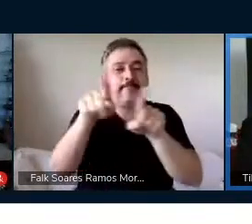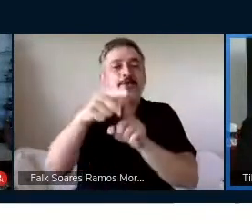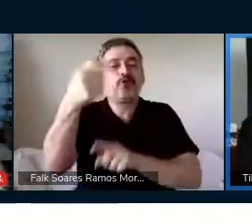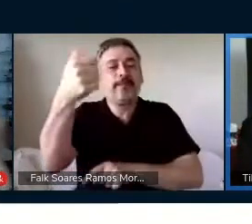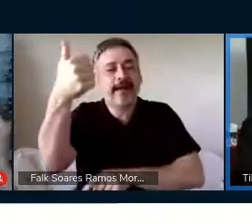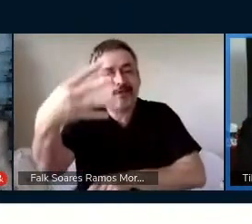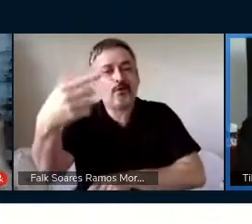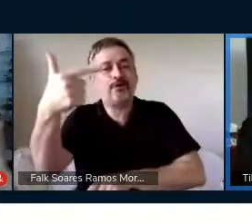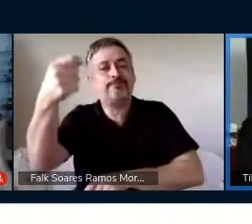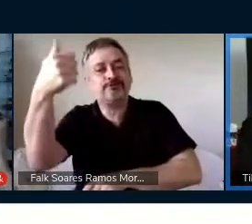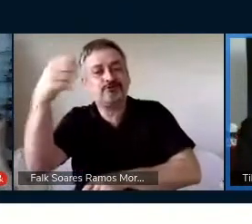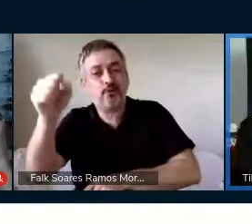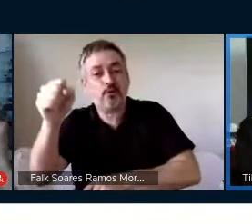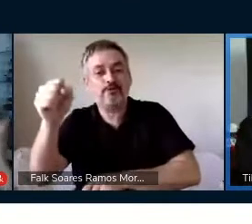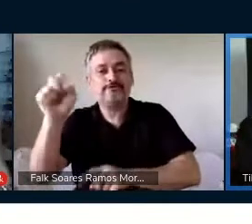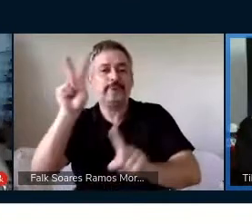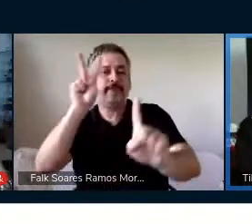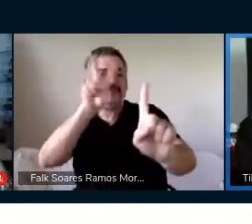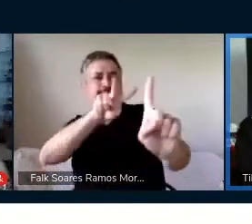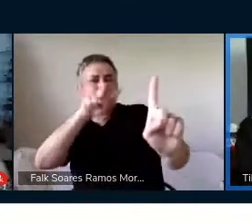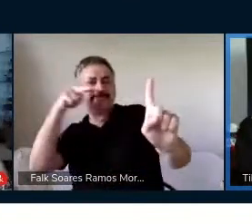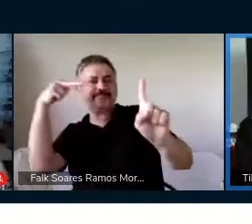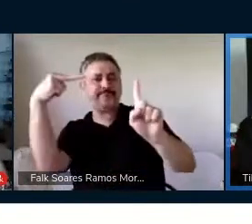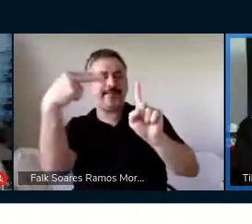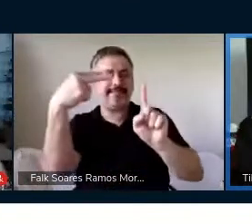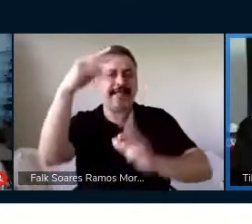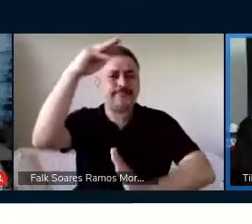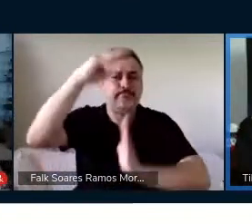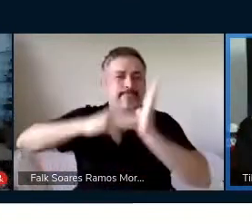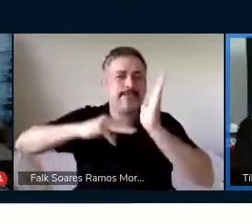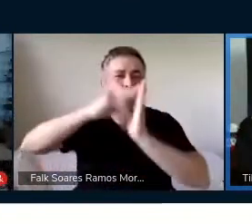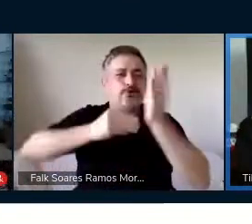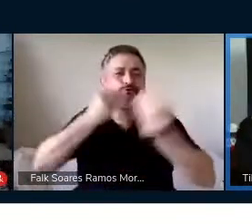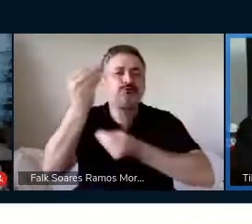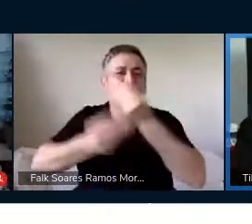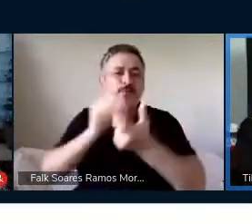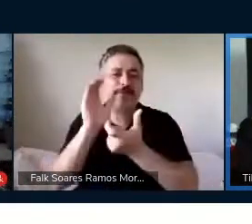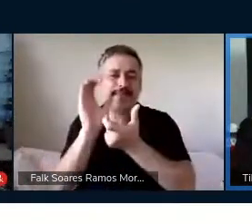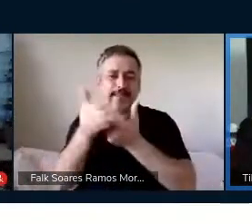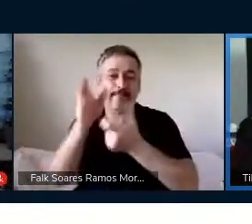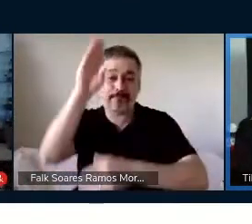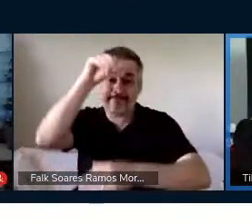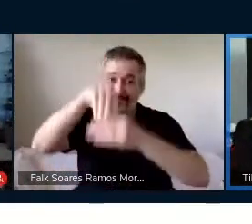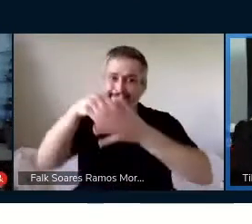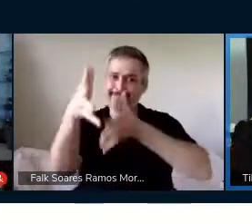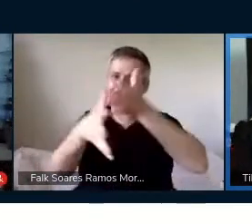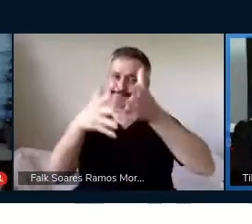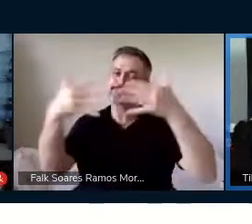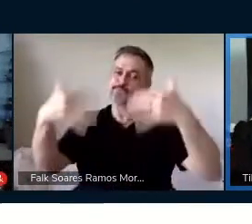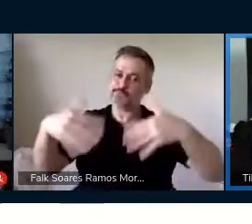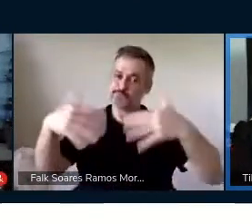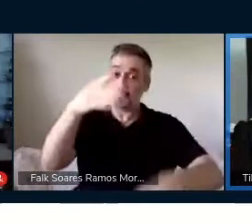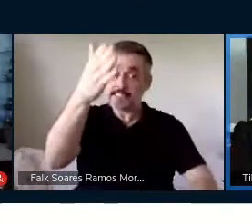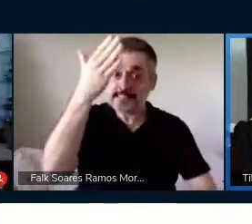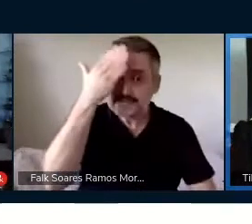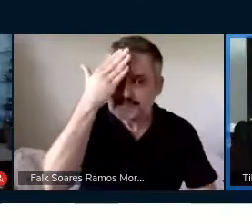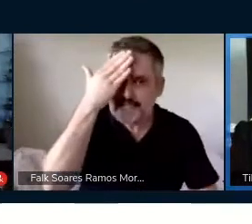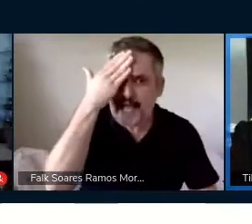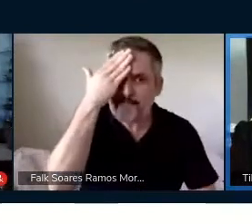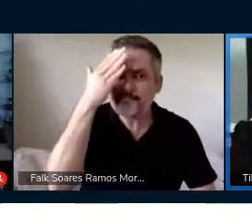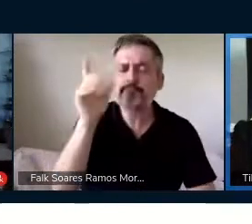e 18, a partir de uma ampliação da visão teórica e metodológica da terminologia para a